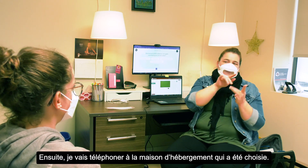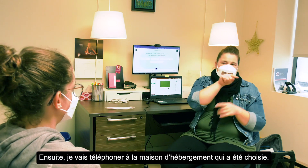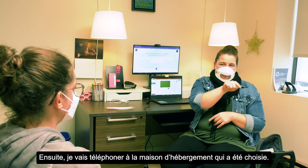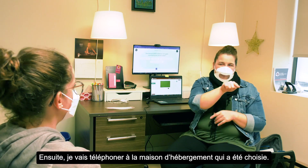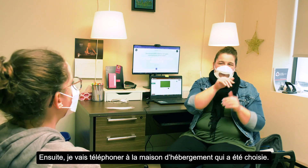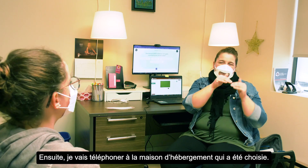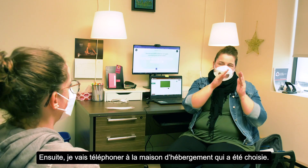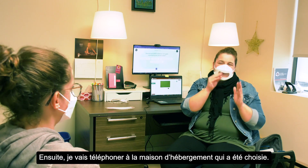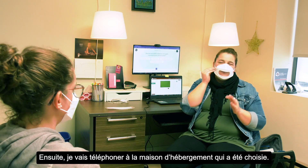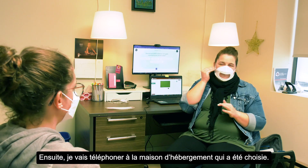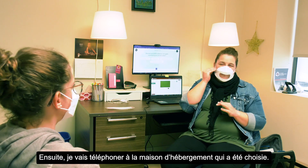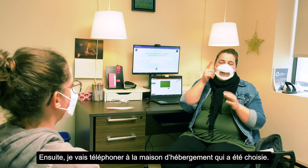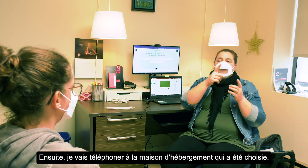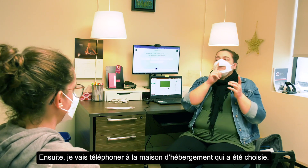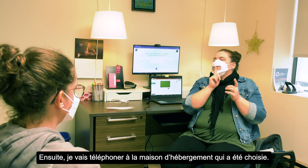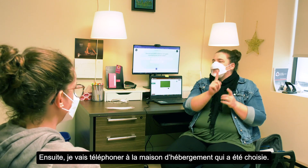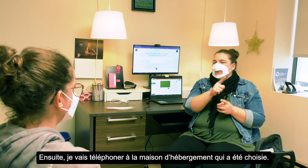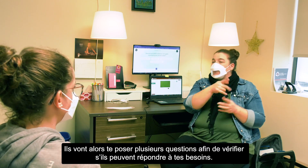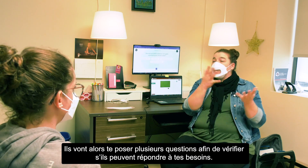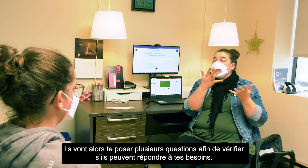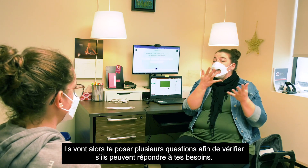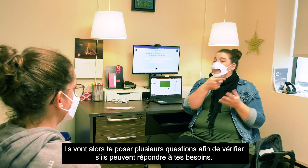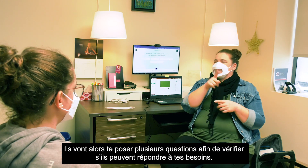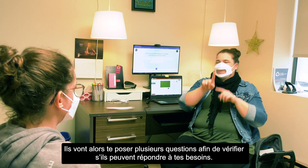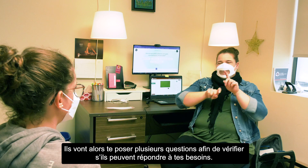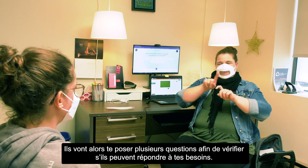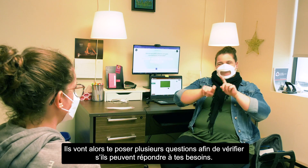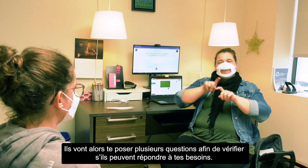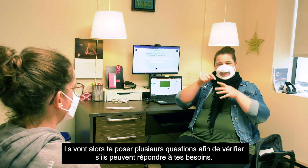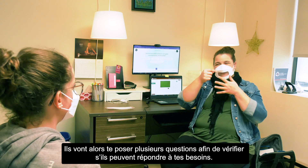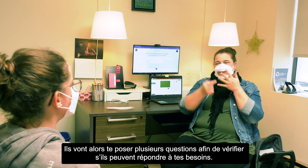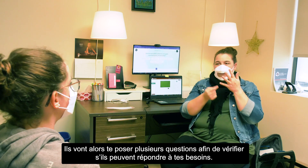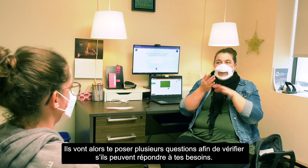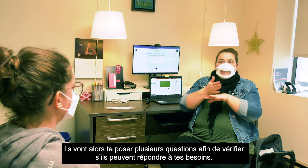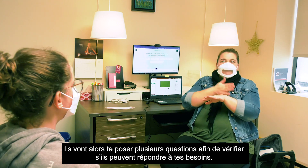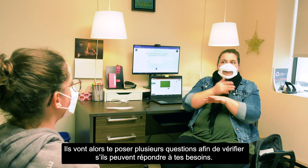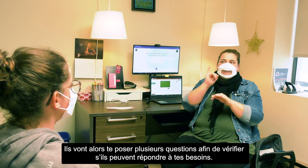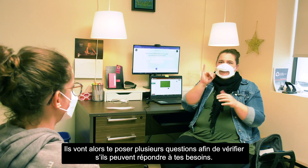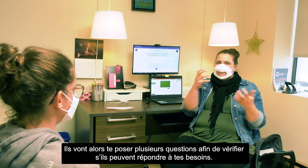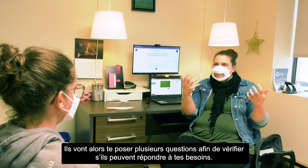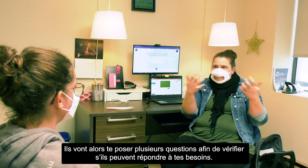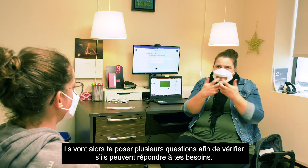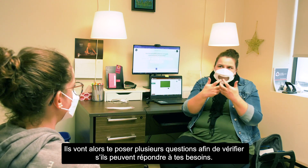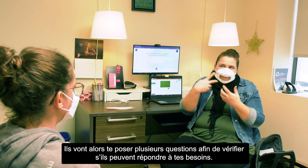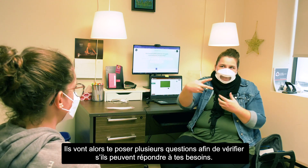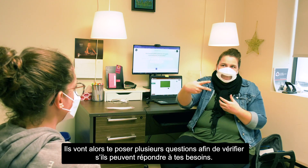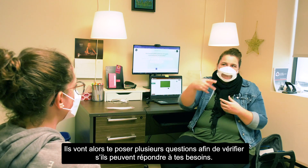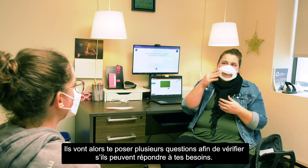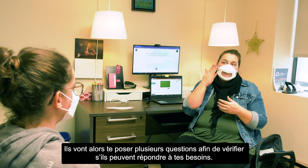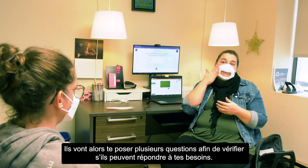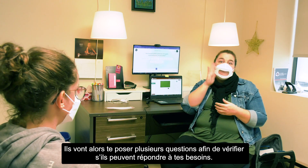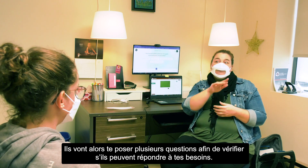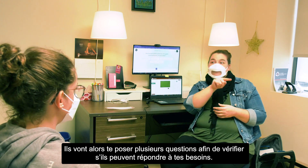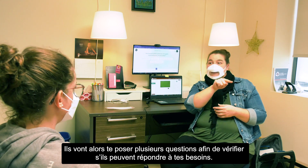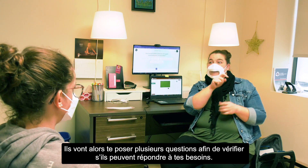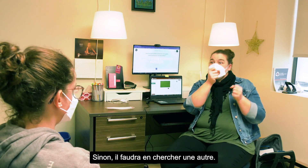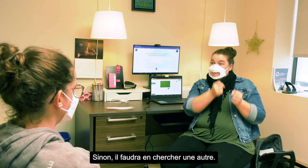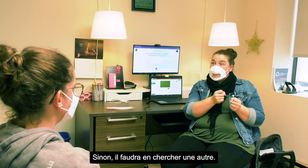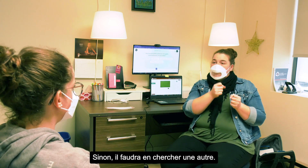suite, je vais contacter la maison d'hébergement. Puis, il va y avoir des questions auxquelles on doit répondre pour savoir là, si tes besoins conviennent à leur service. Sinon,